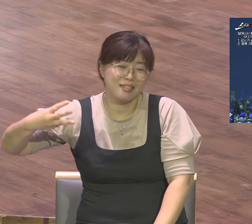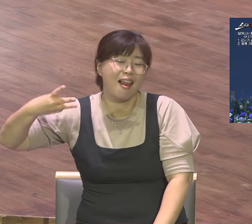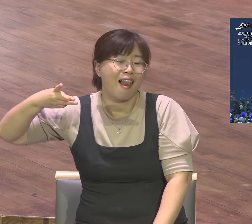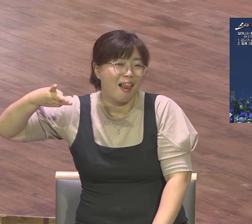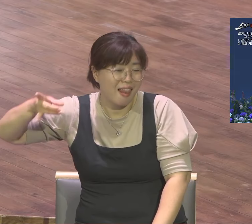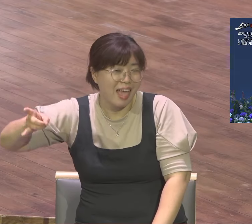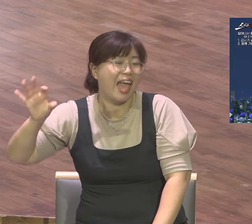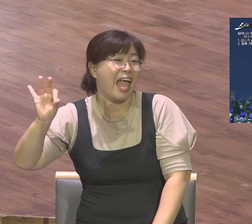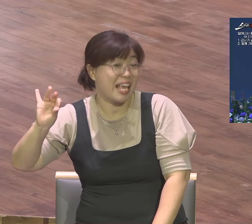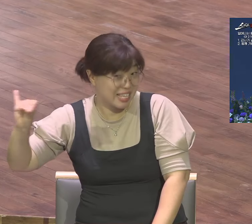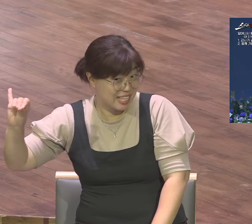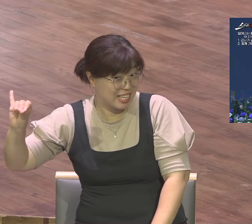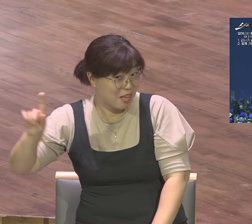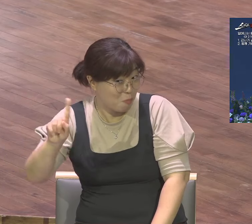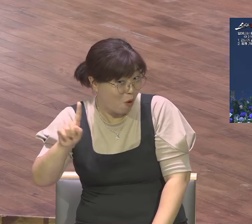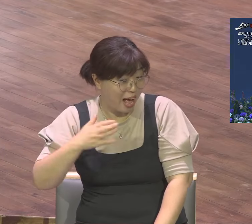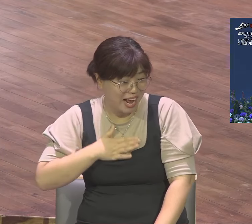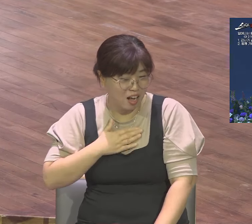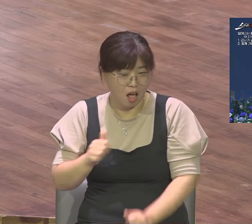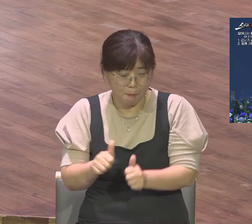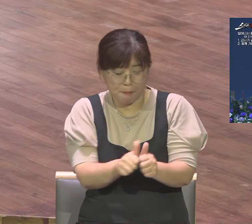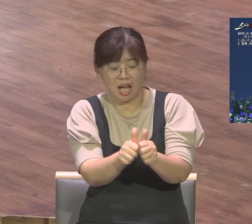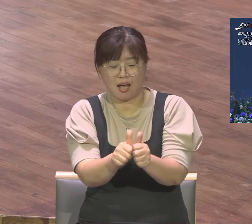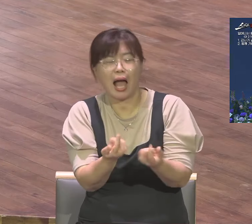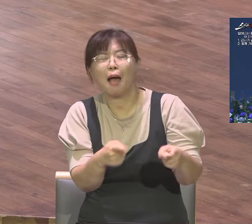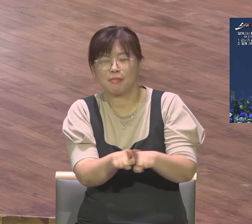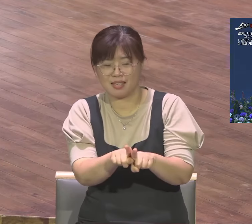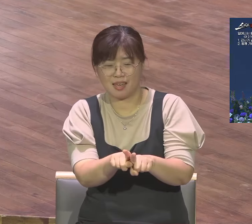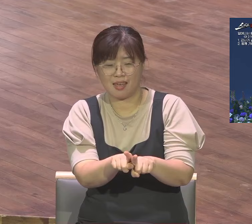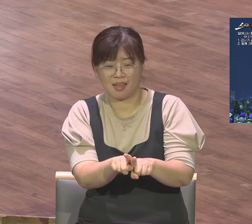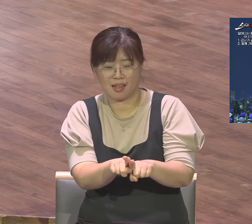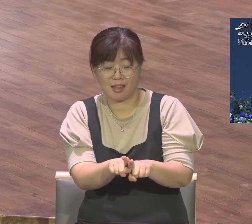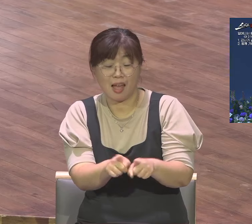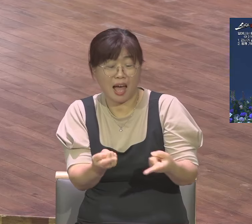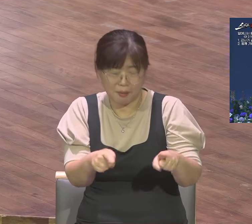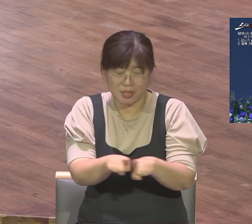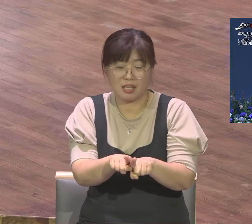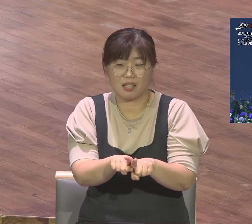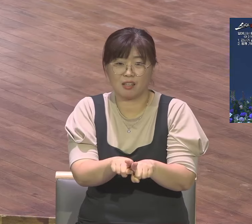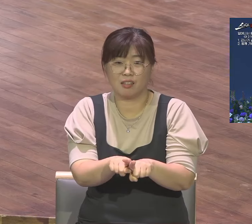뛰어나지만은 한계가 있어요. 사람은 다 누구나 다 한계가 있어요.